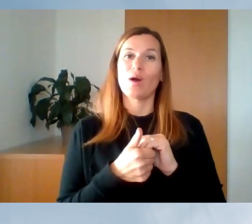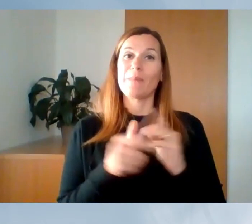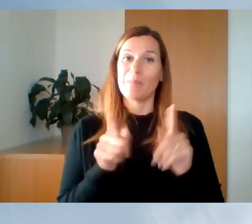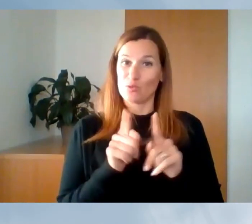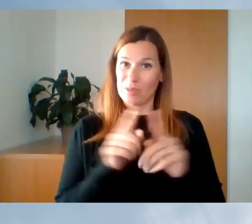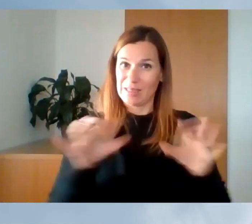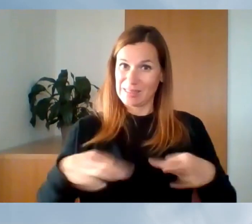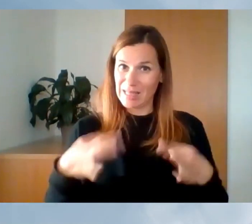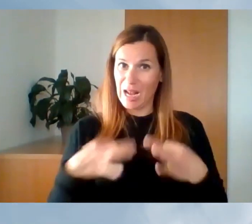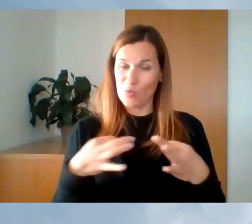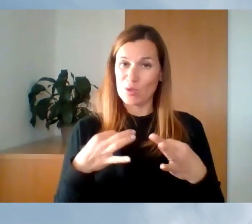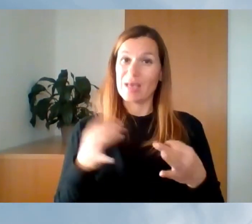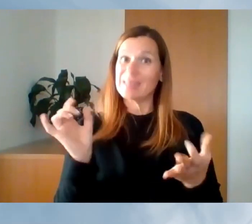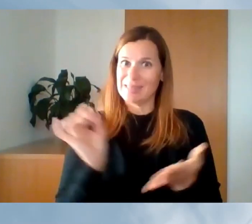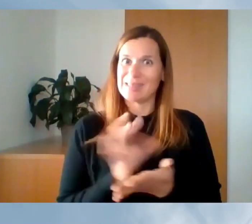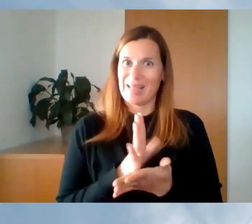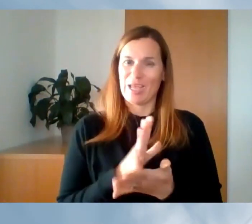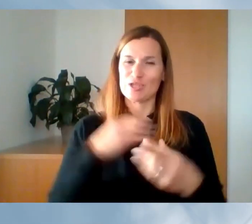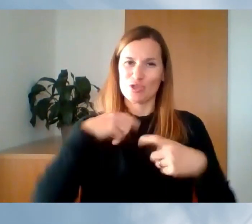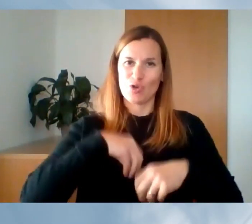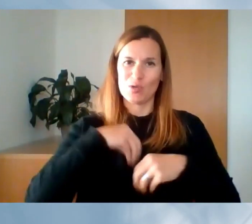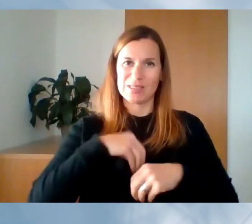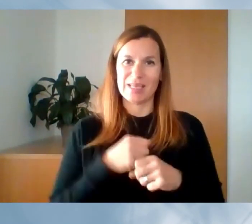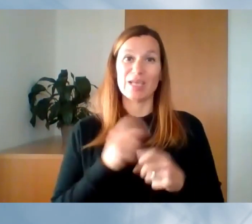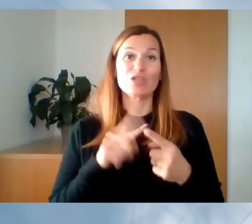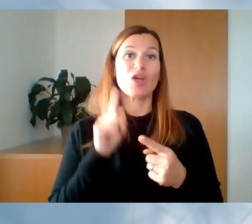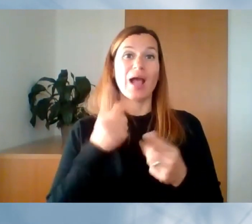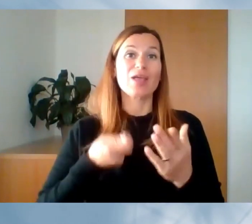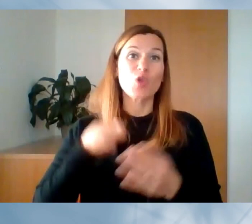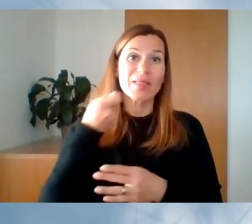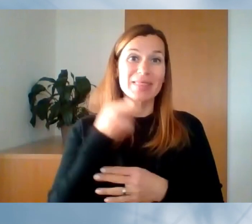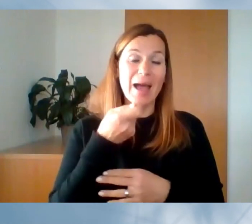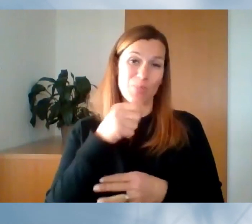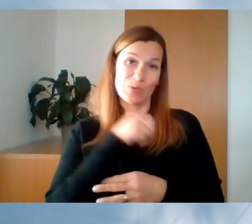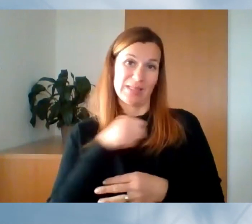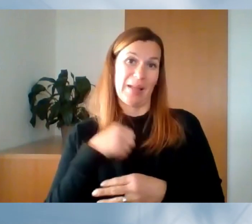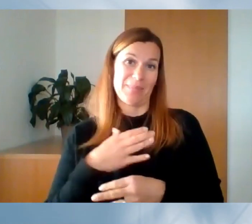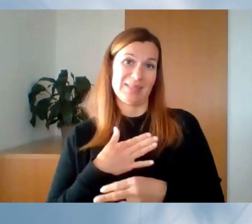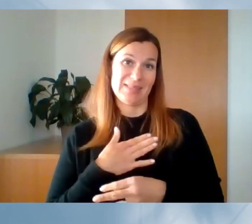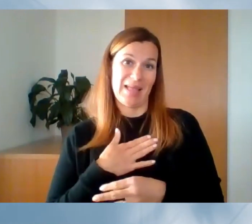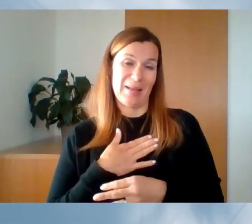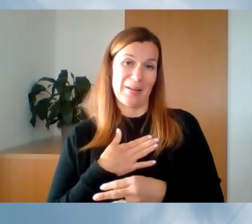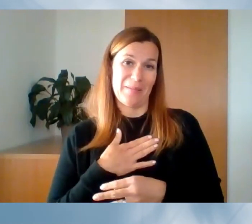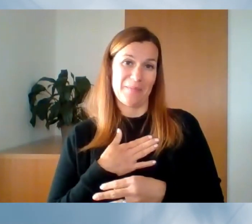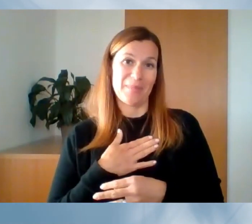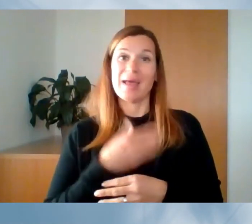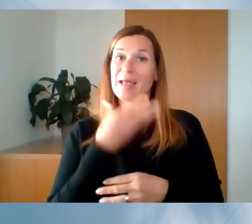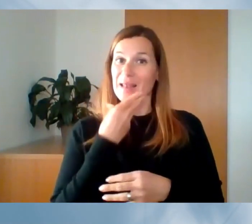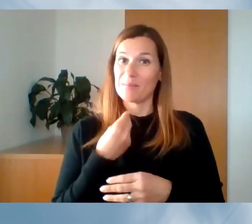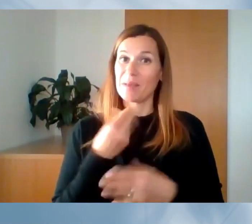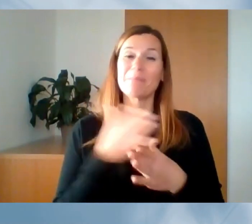zadovoljstvu, s tem pa tudi, kot sem rekel, zdravju, srečnosti. To, če kaj dodamo sami sebi,